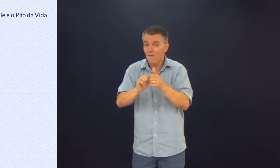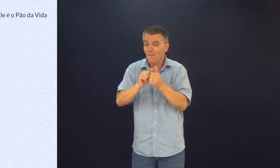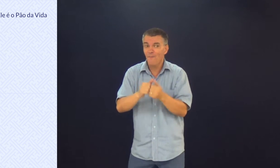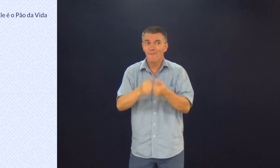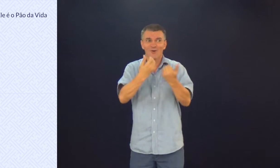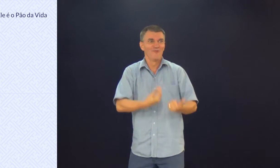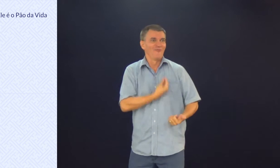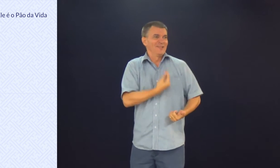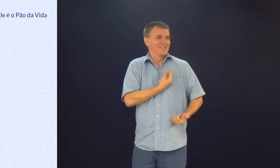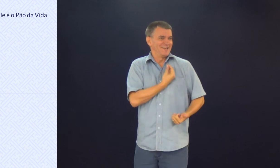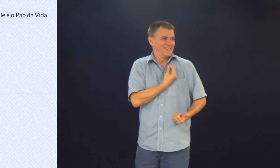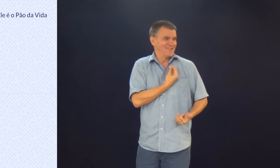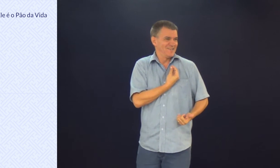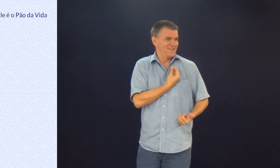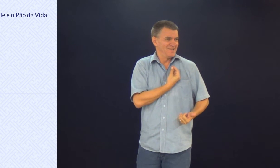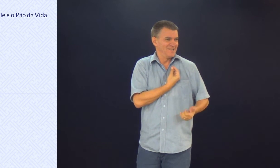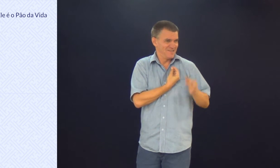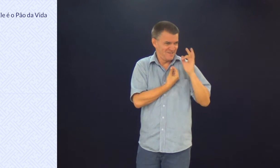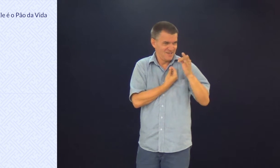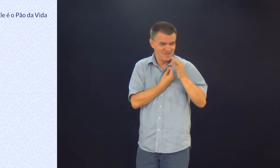ele é o ponto da vida